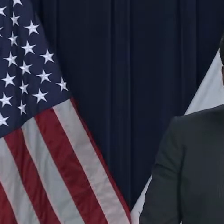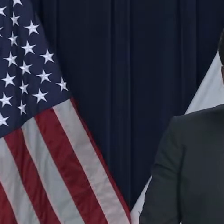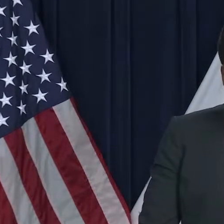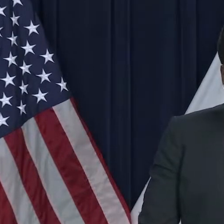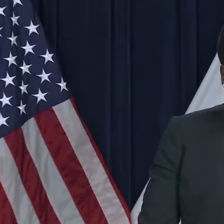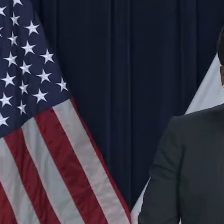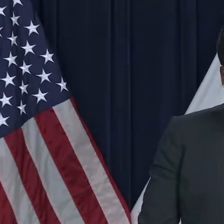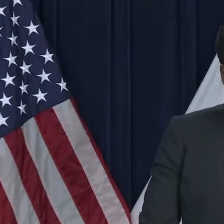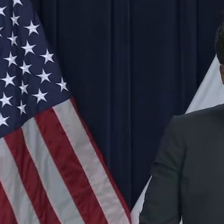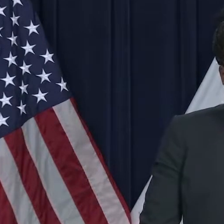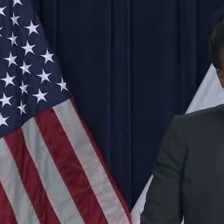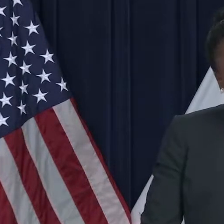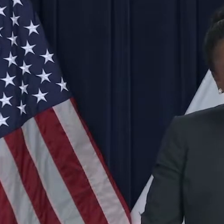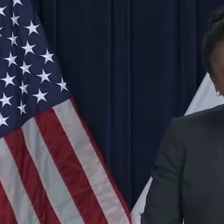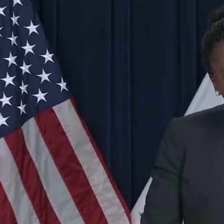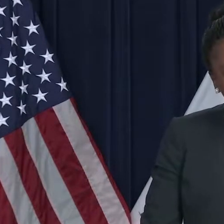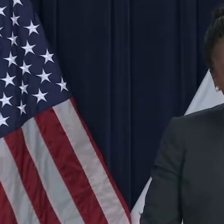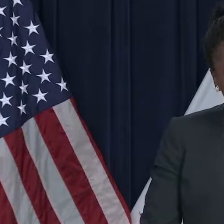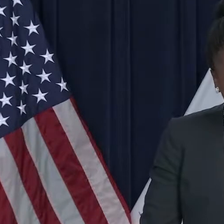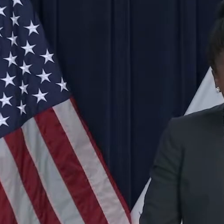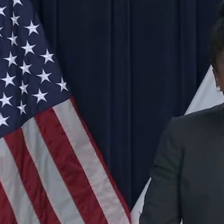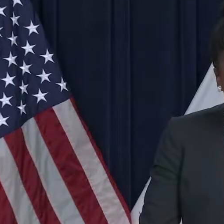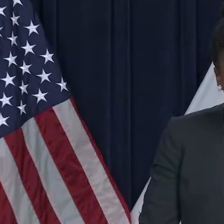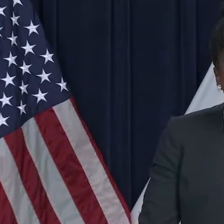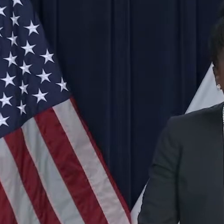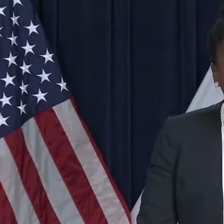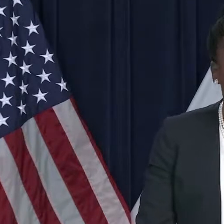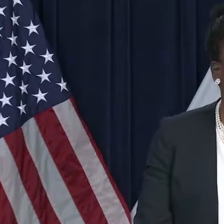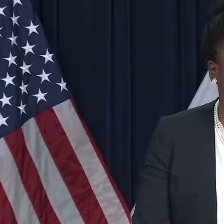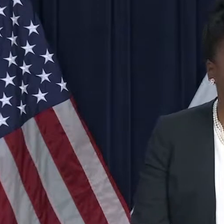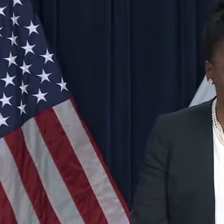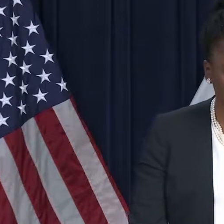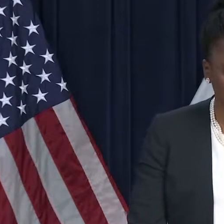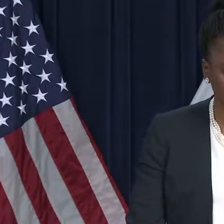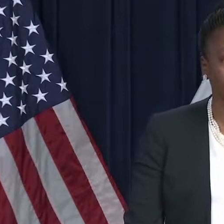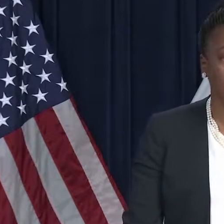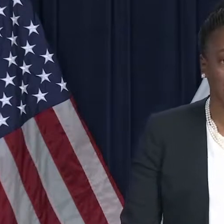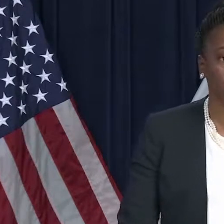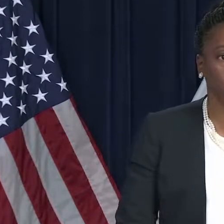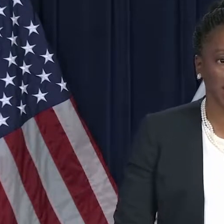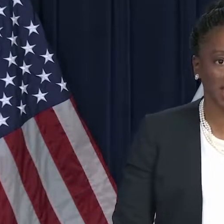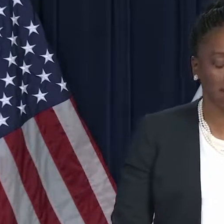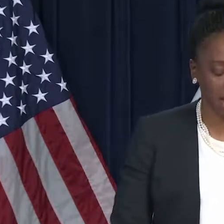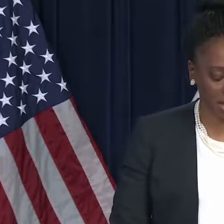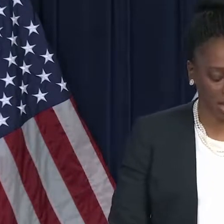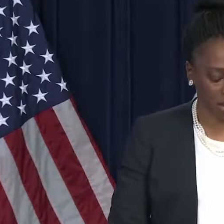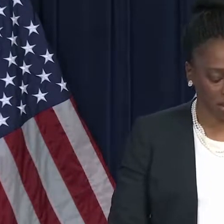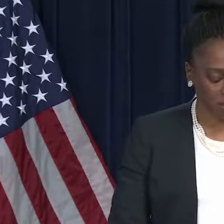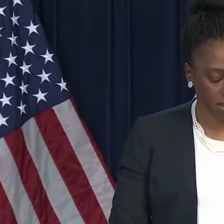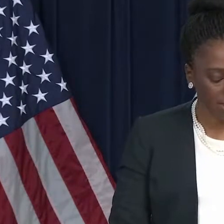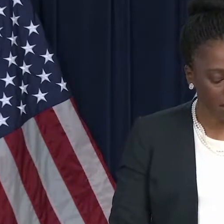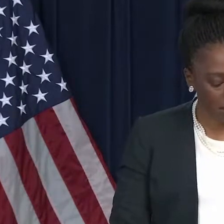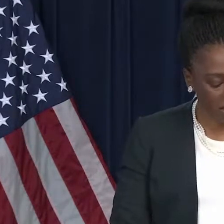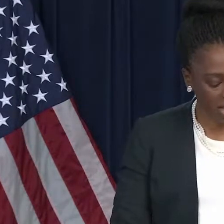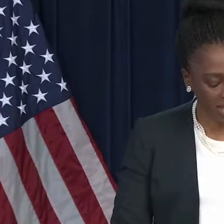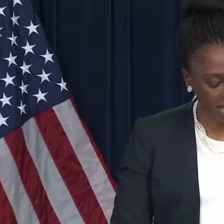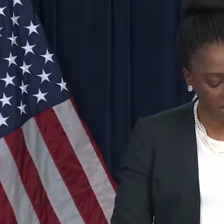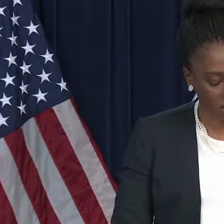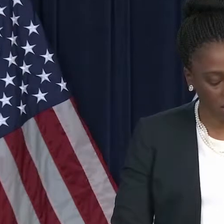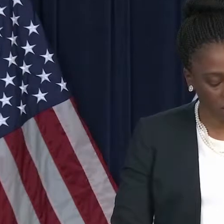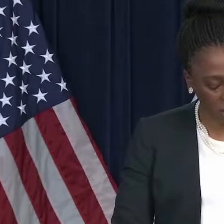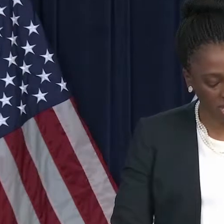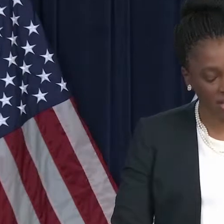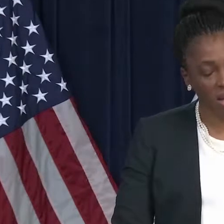La gente debe seguir evitando grandes eventos y todos debemos seguir usando nuestras máscaras. Sabemos que